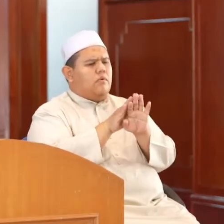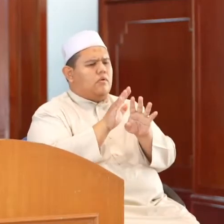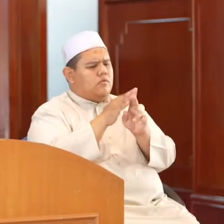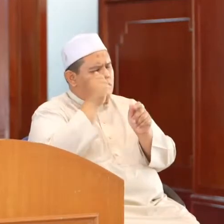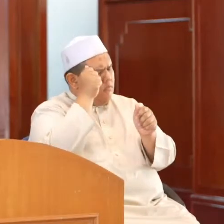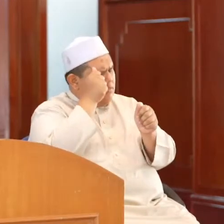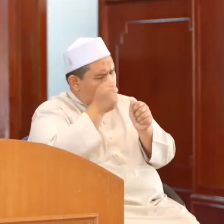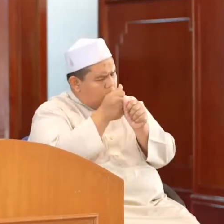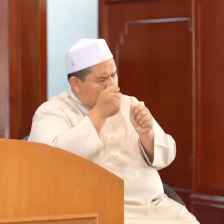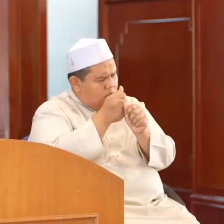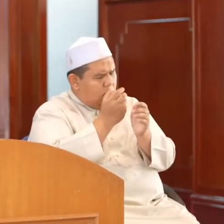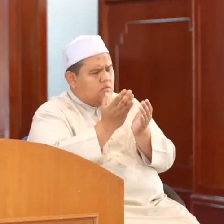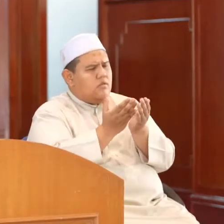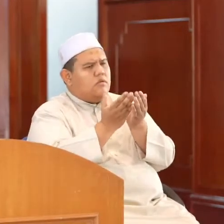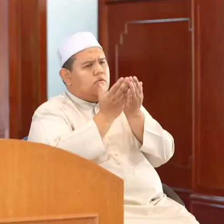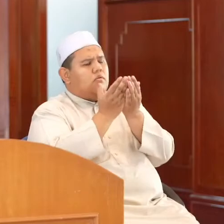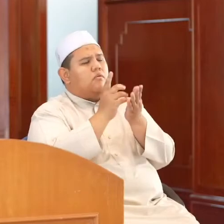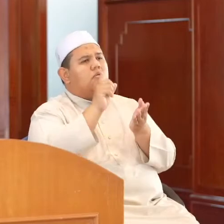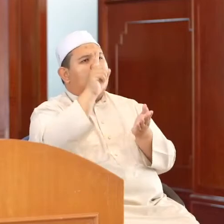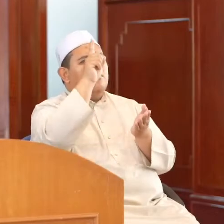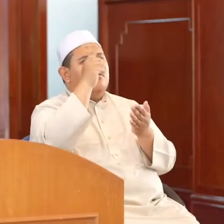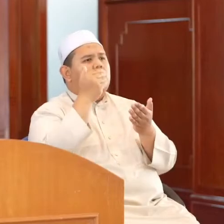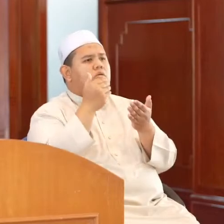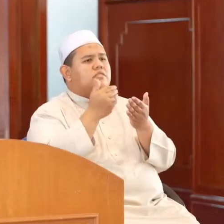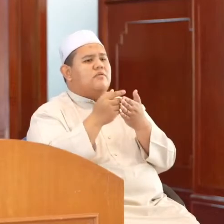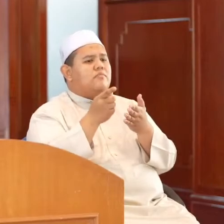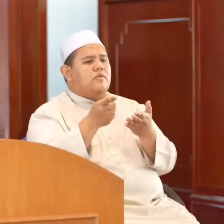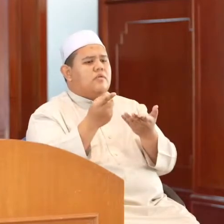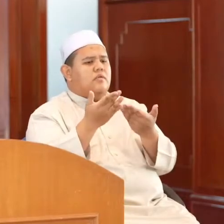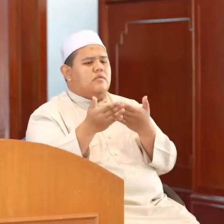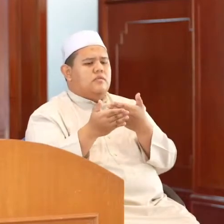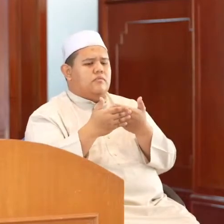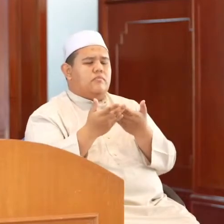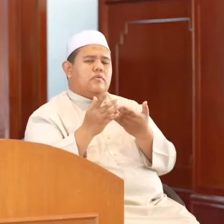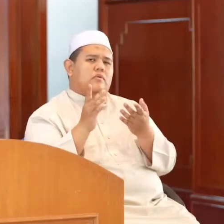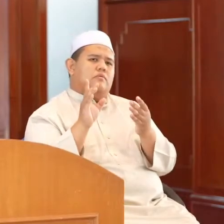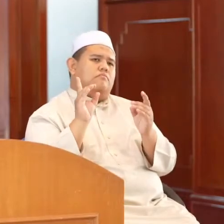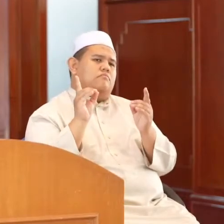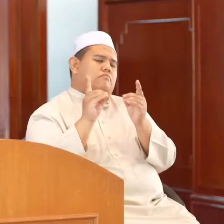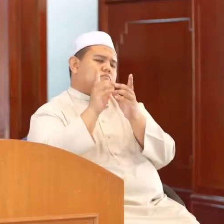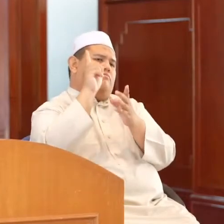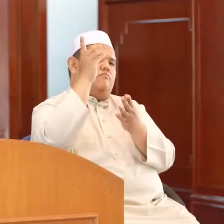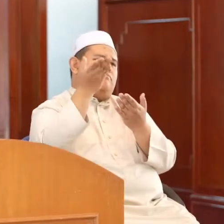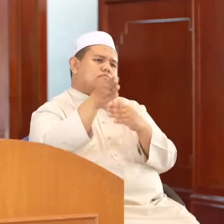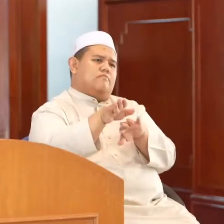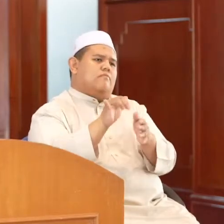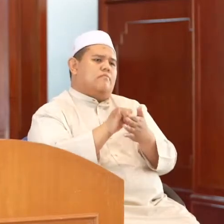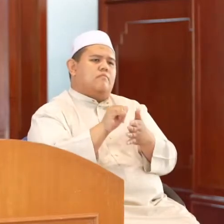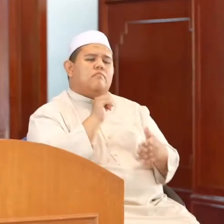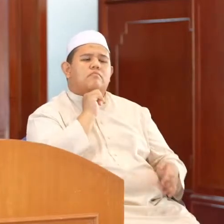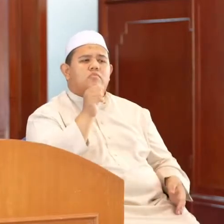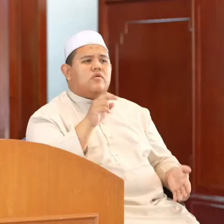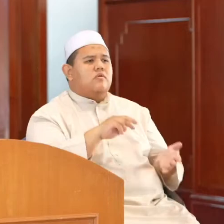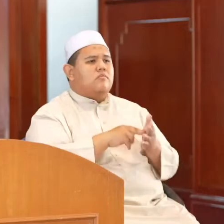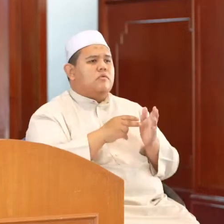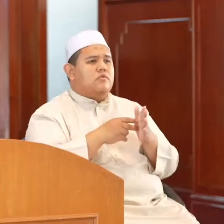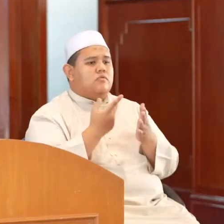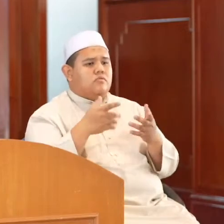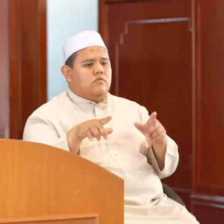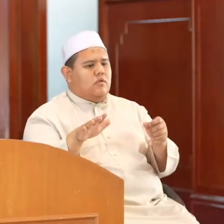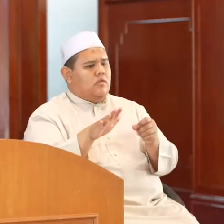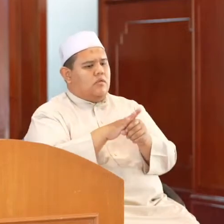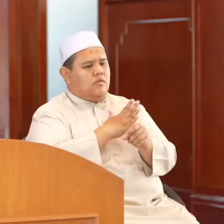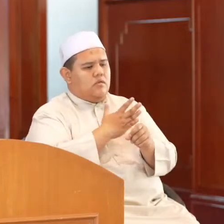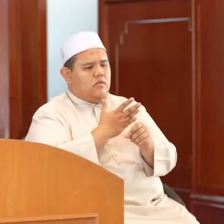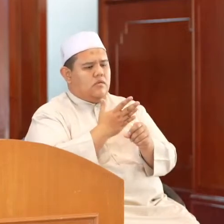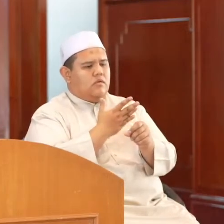dan berdoa kepada Allah sehinggalah dia menemui Tuhannya. Bukan maknanya bila dah lengkap